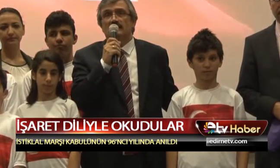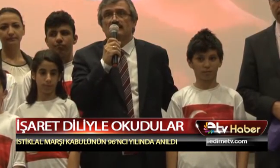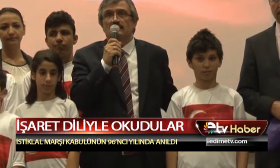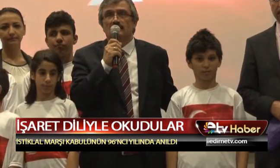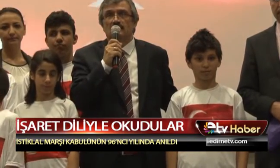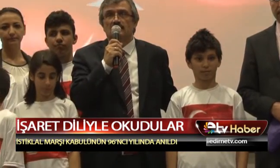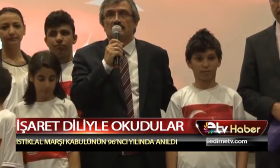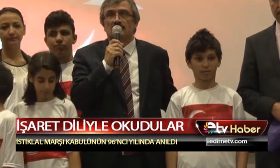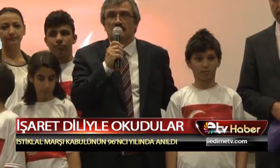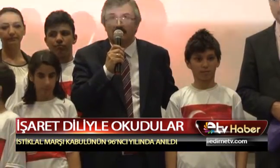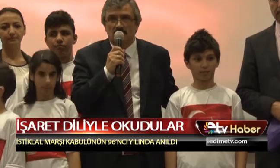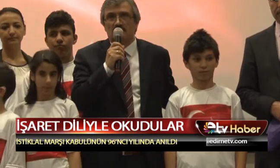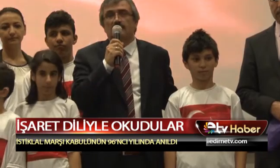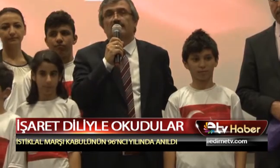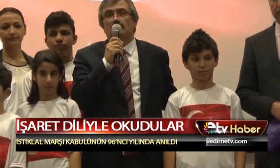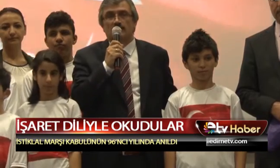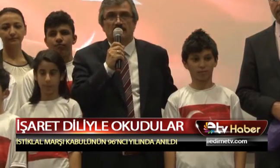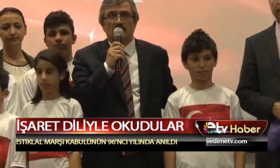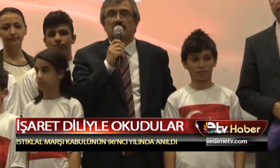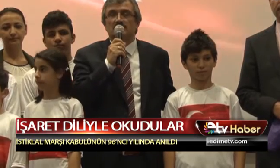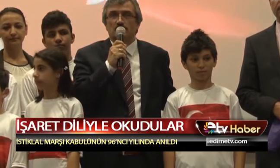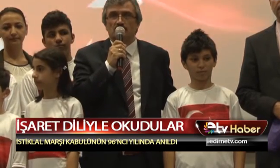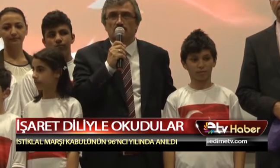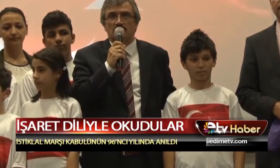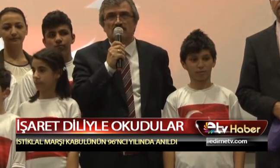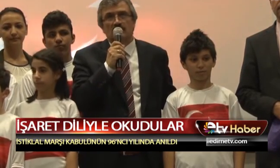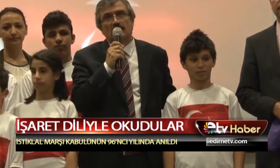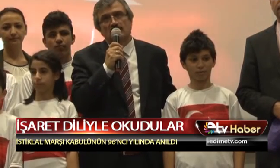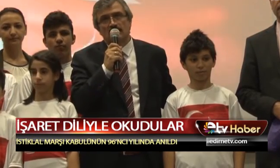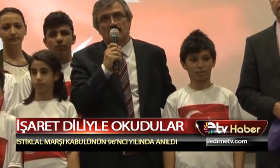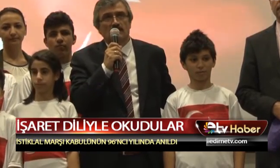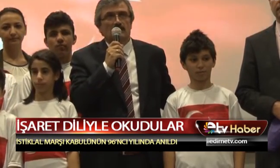alan işitme engelli öğrencilere ve üniversite öğrencilerine teşekkür ederek çeşitli hediyeler verdi.